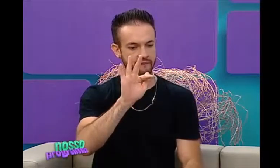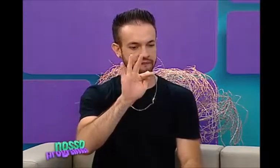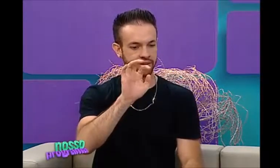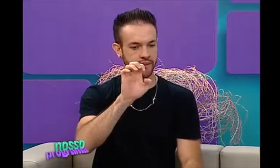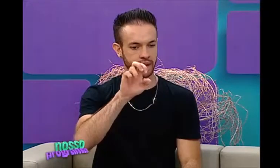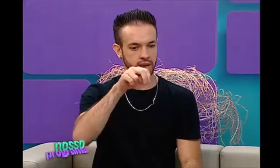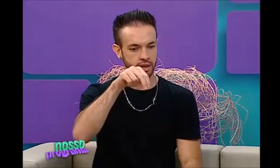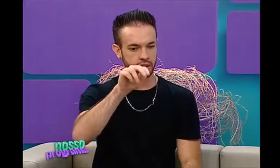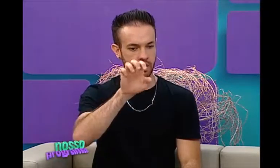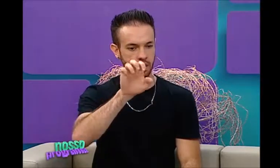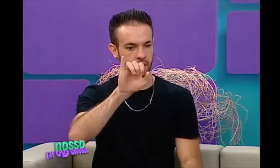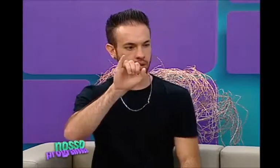FENES também.